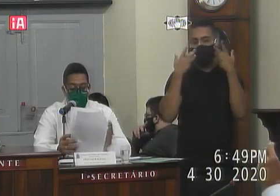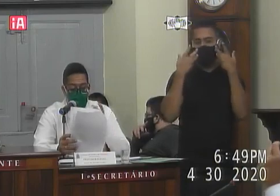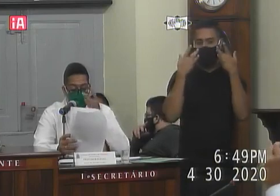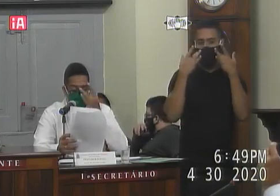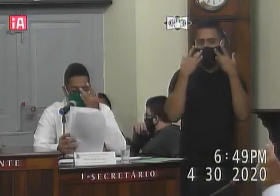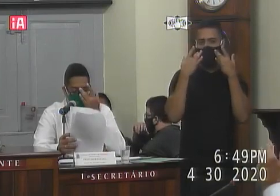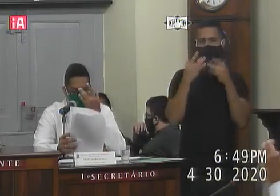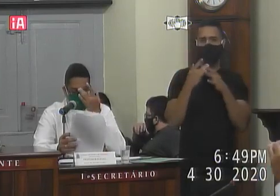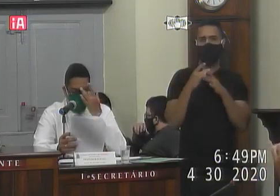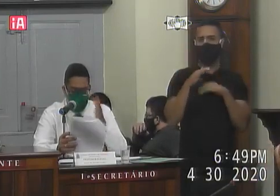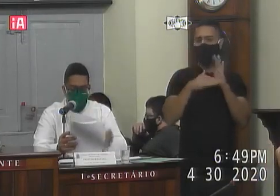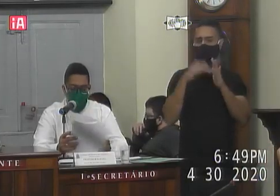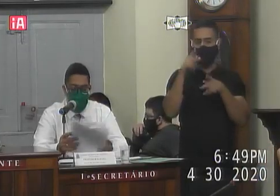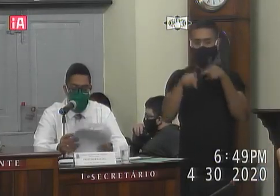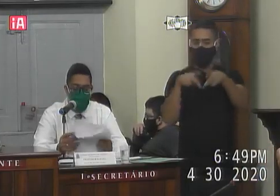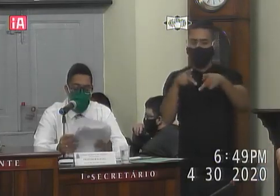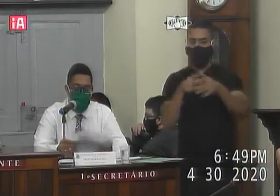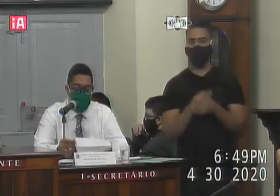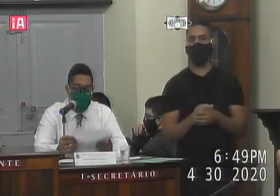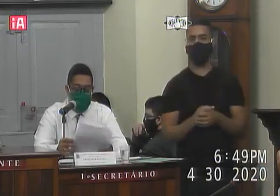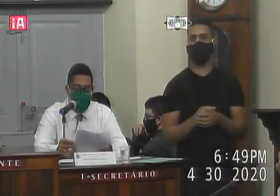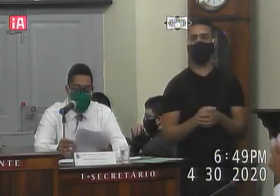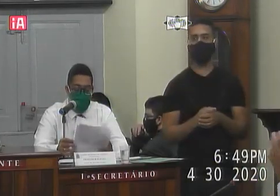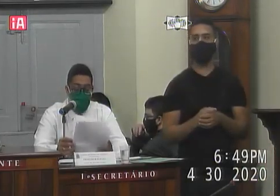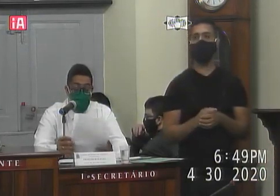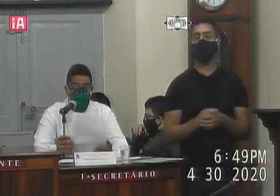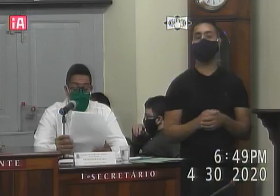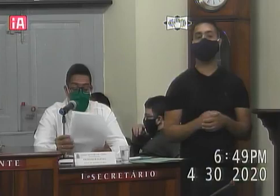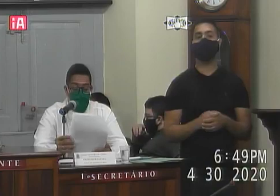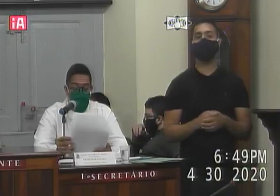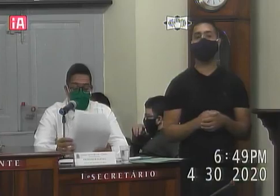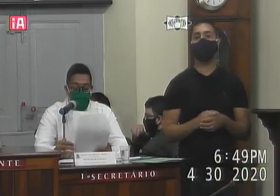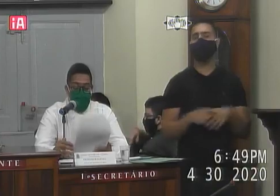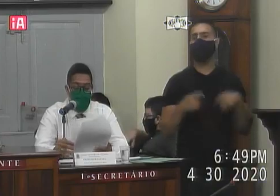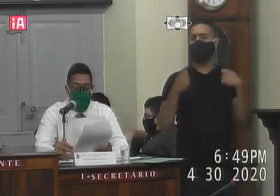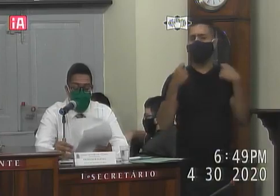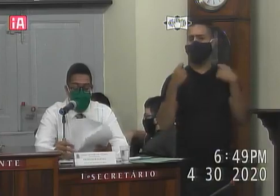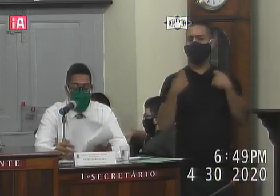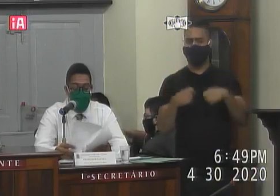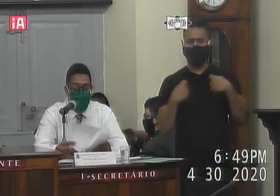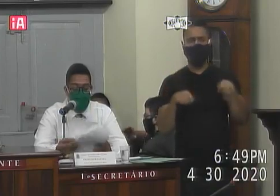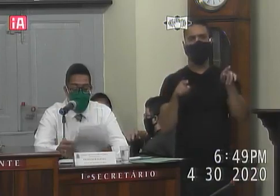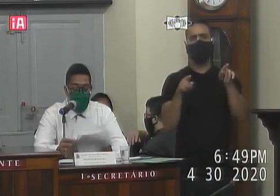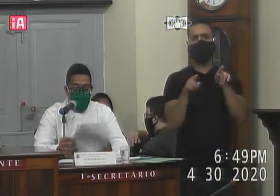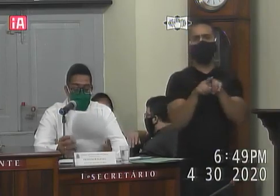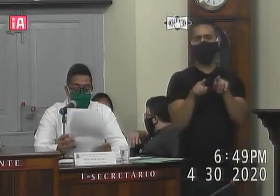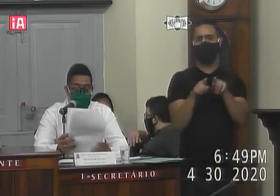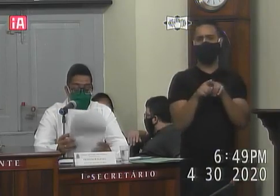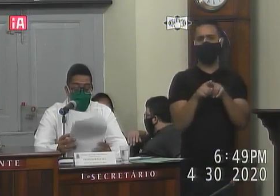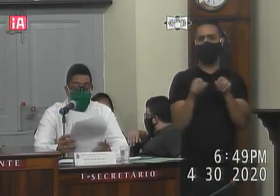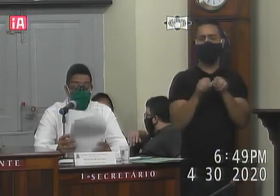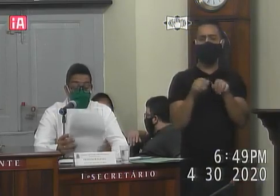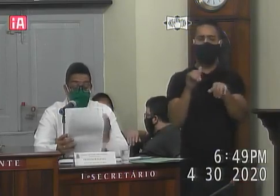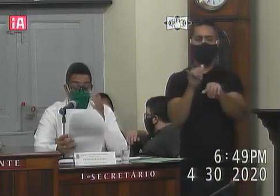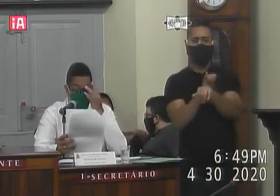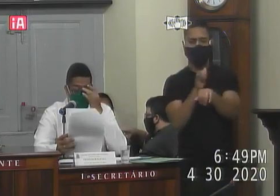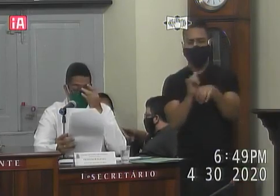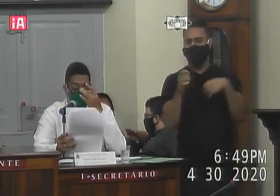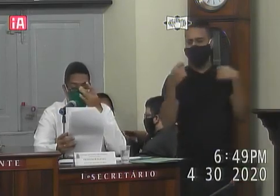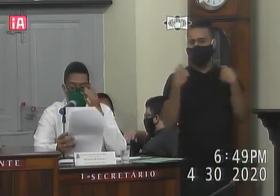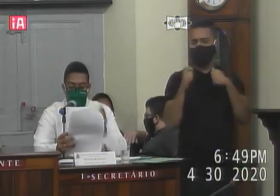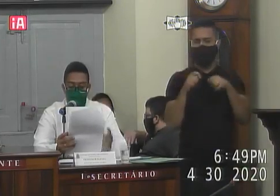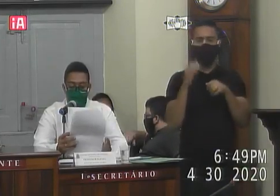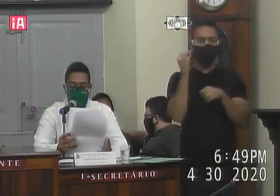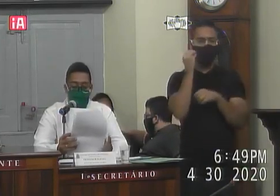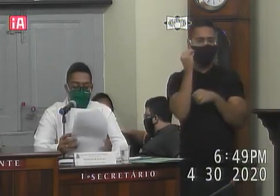para atendimento à população, sendo necessária a regulamentação das adaptações necessárias para o combate